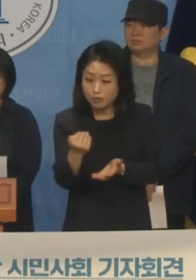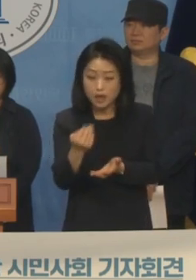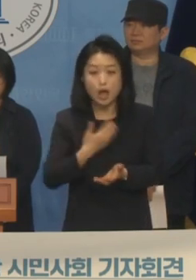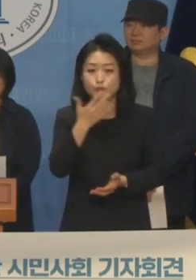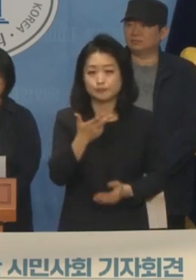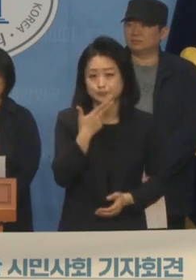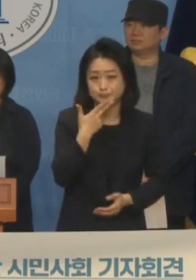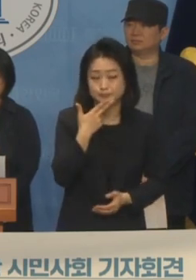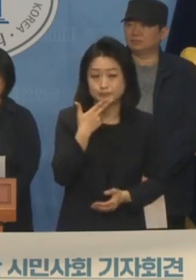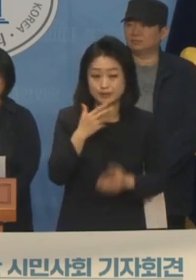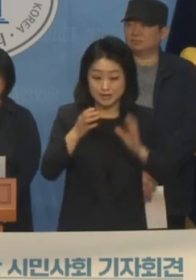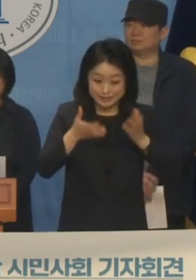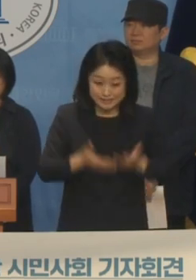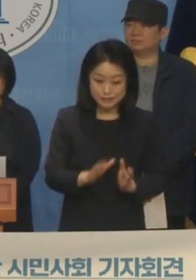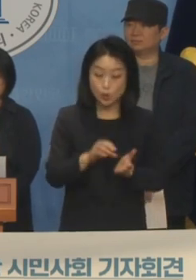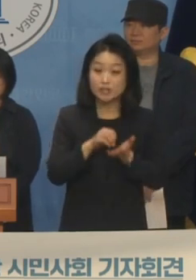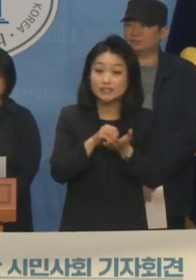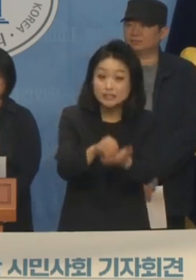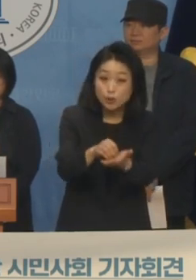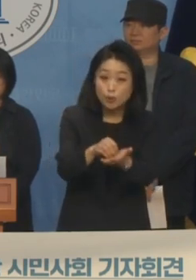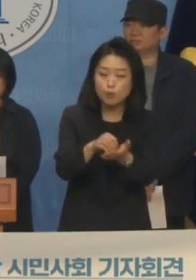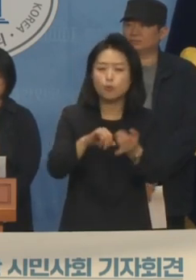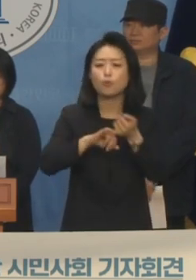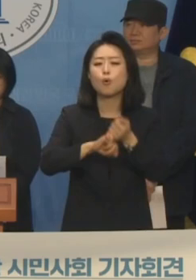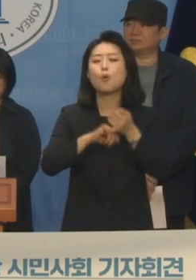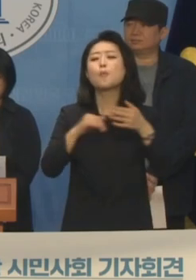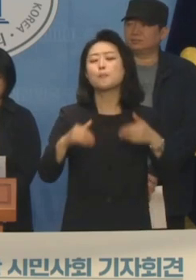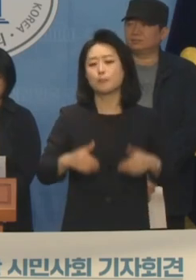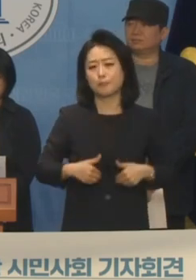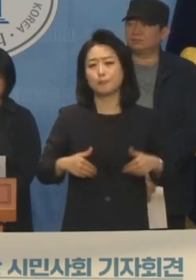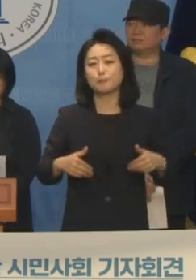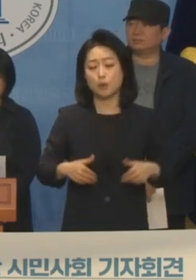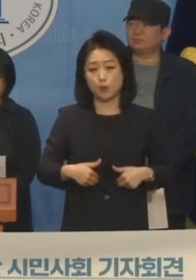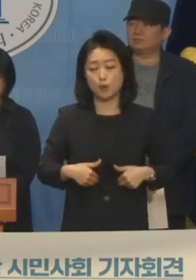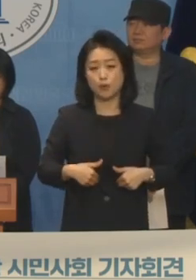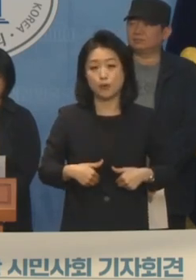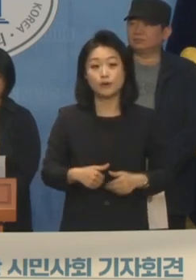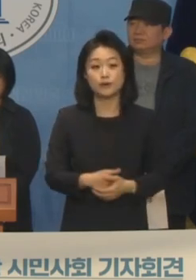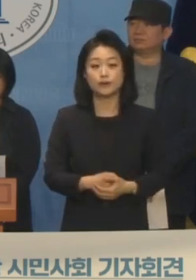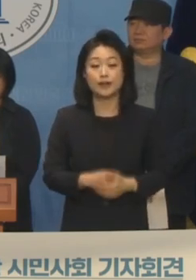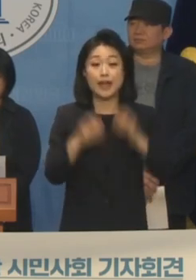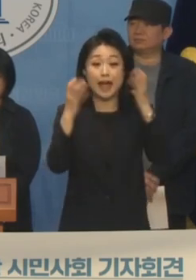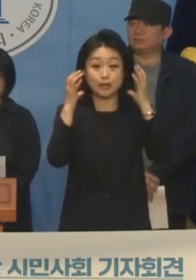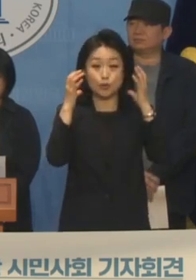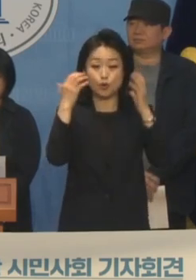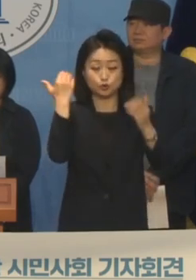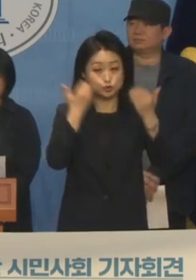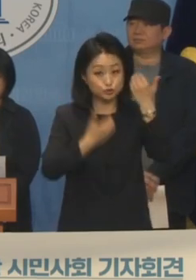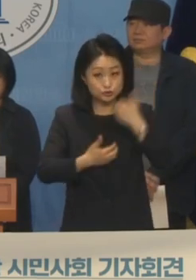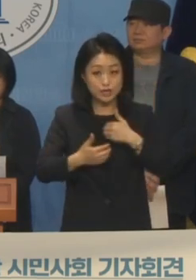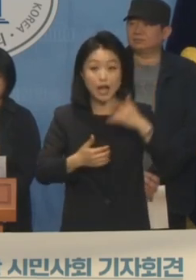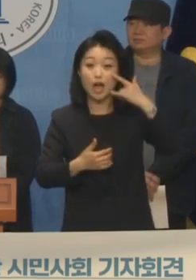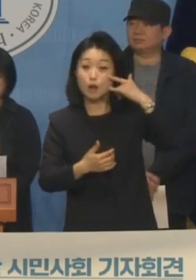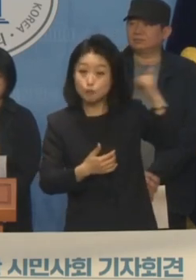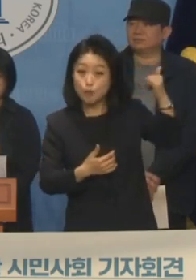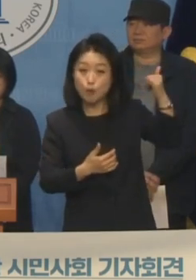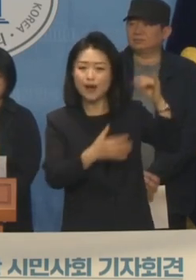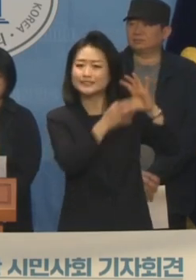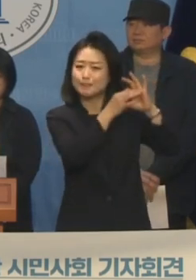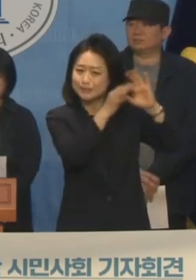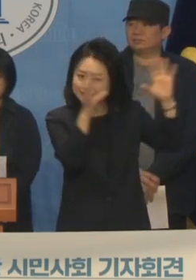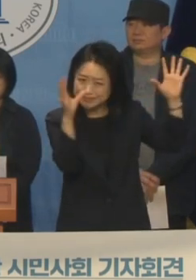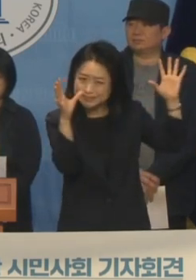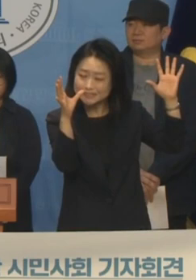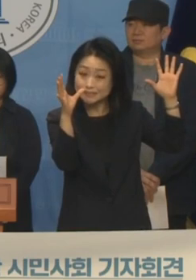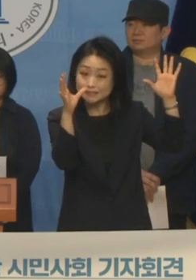못합니다. 출생 등록 제도의 필요성을 절감했습니다. 아동이라면 누구나 부모의 신분에